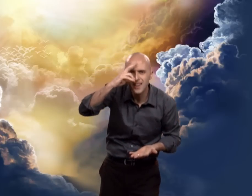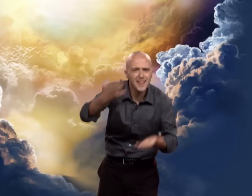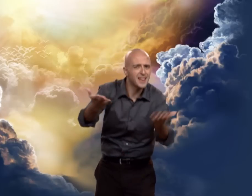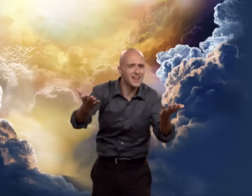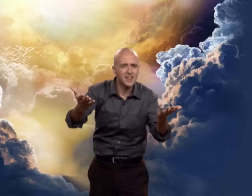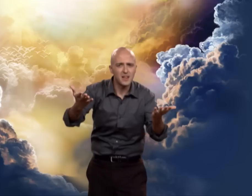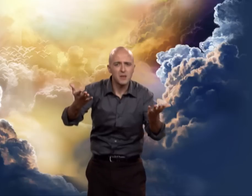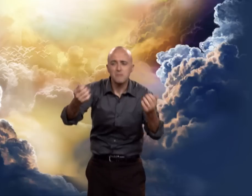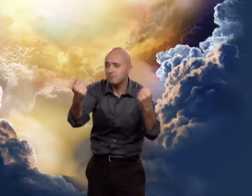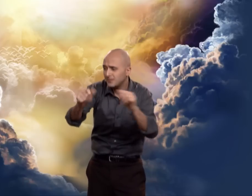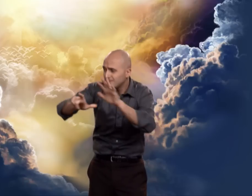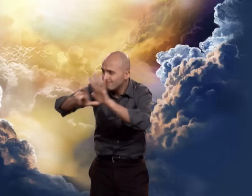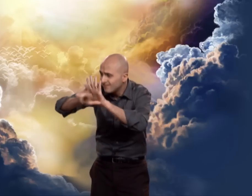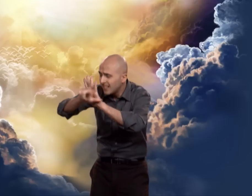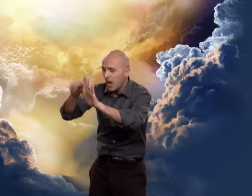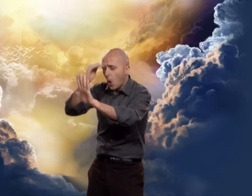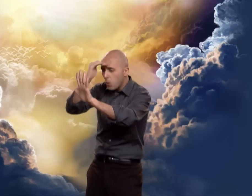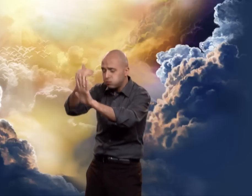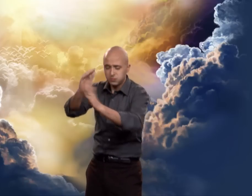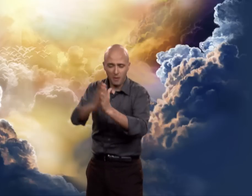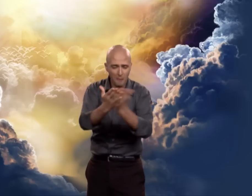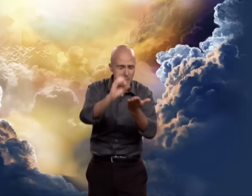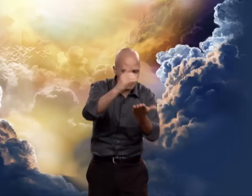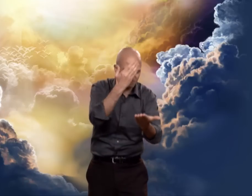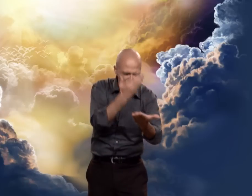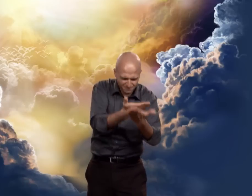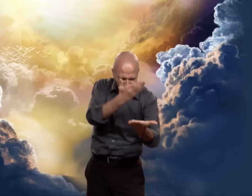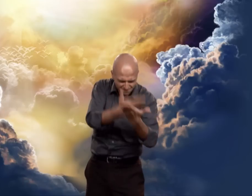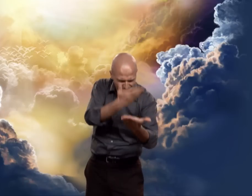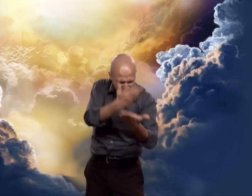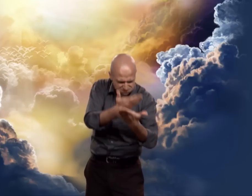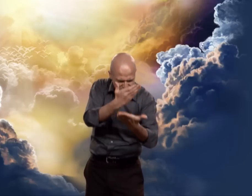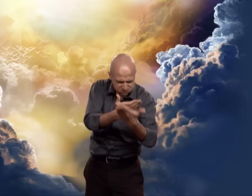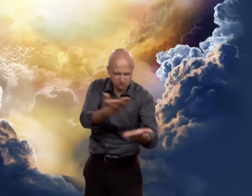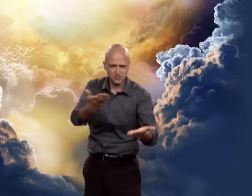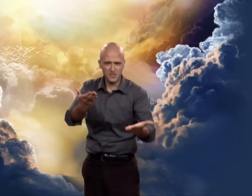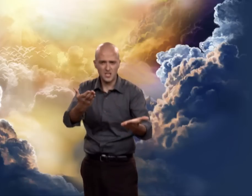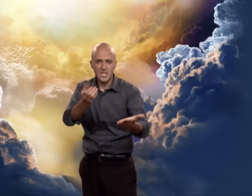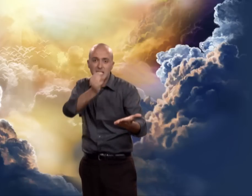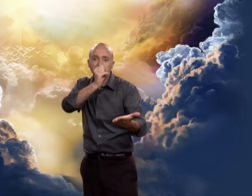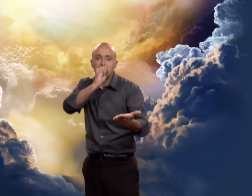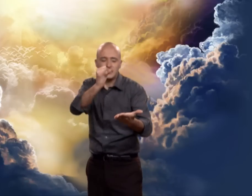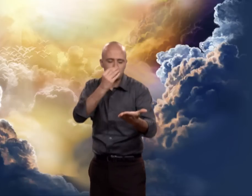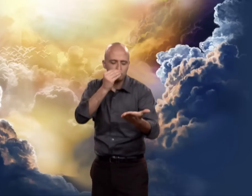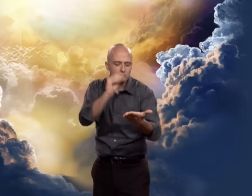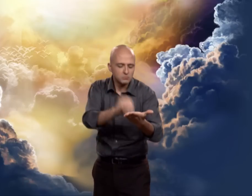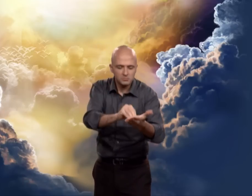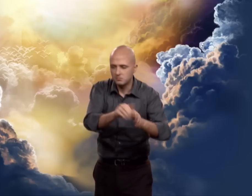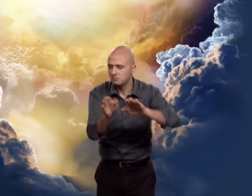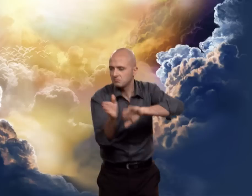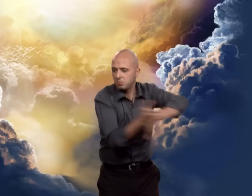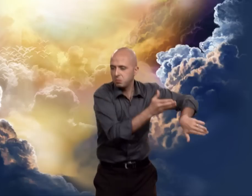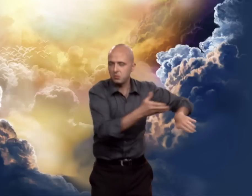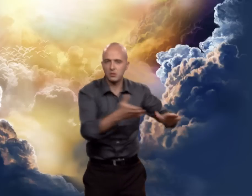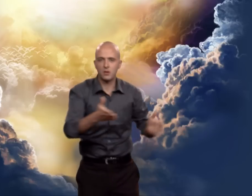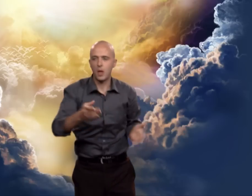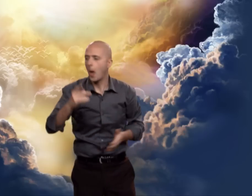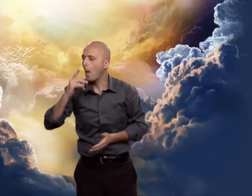Por essa crença, muitos têm sido levados a acabar com a própria existência. Dominados por dificuldades e frustrações,